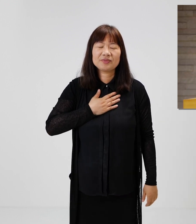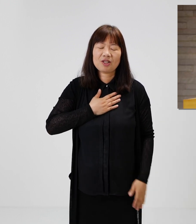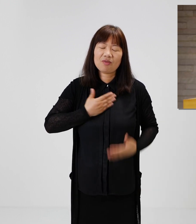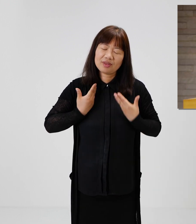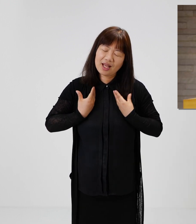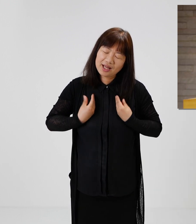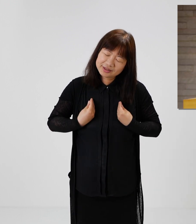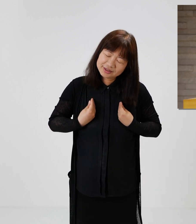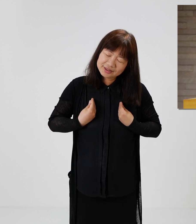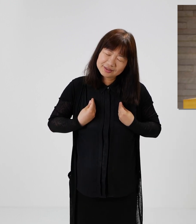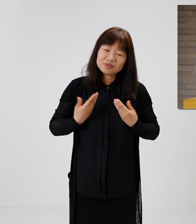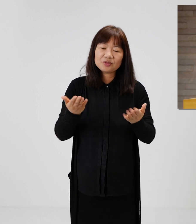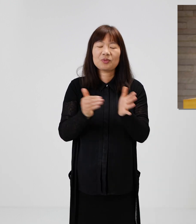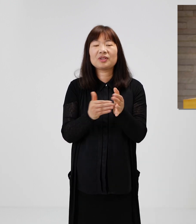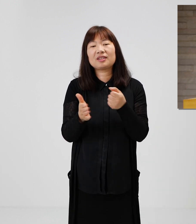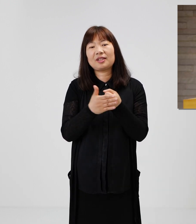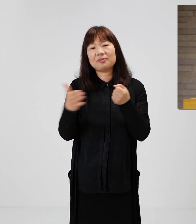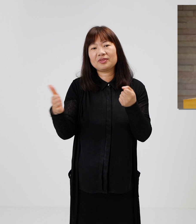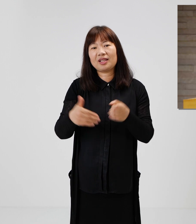낙심을 시켰다 그 말이에요.